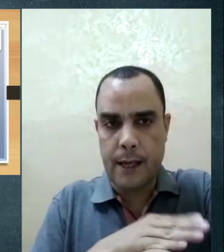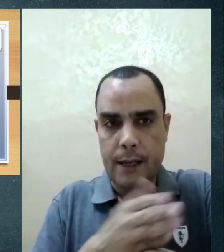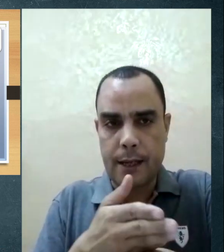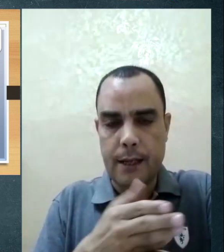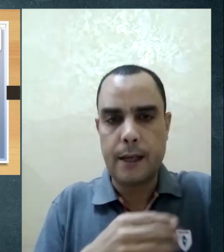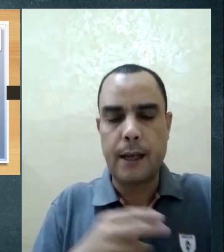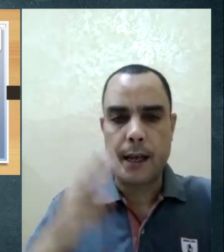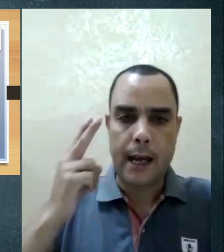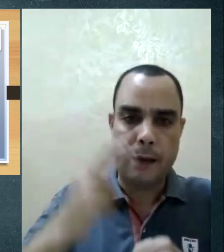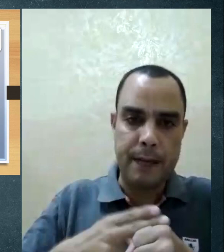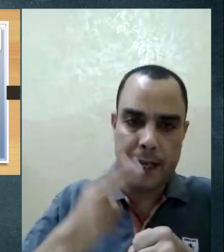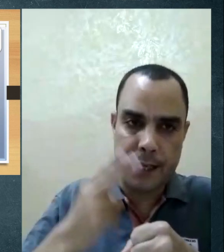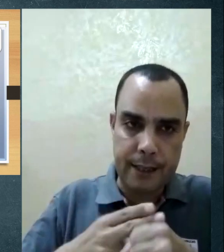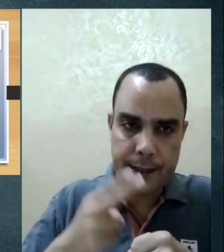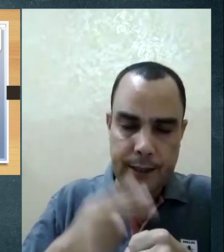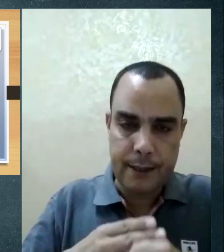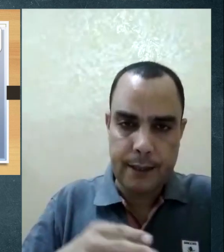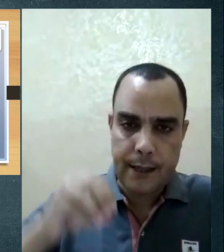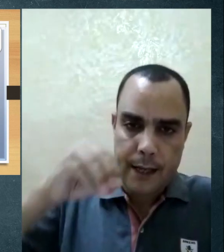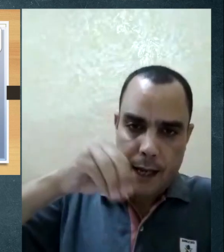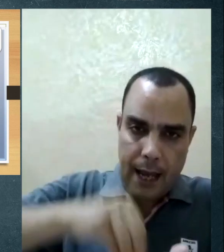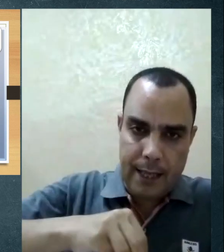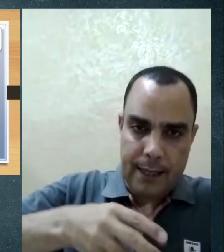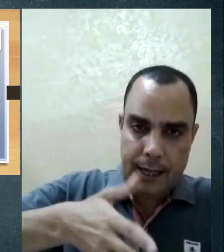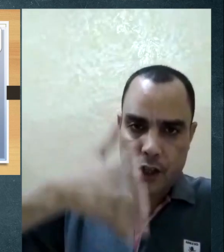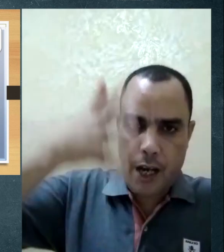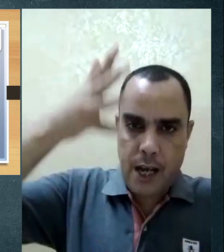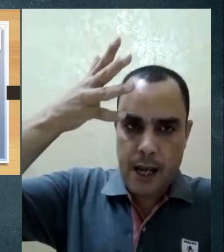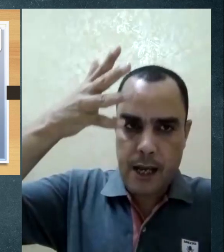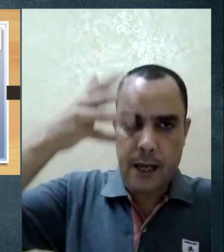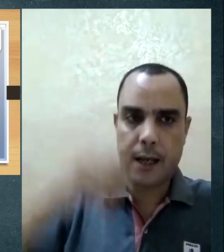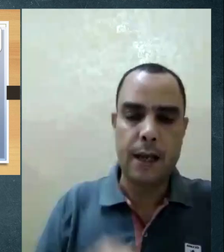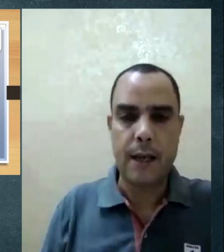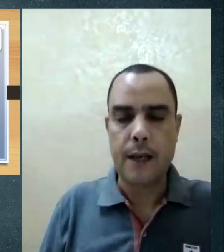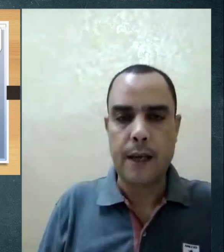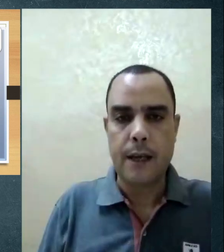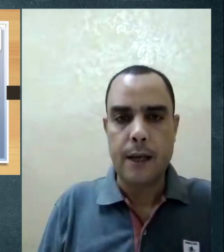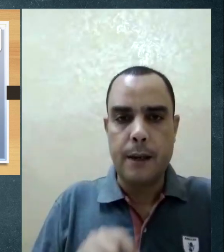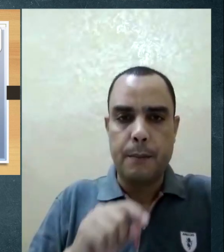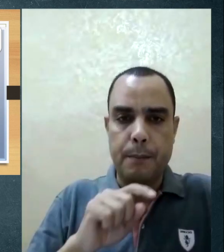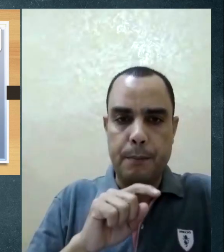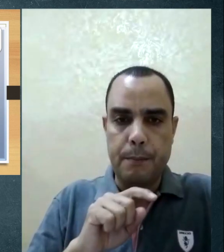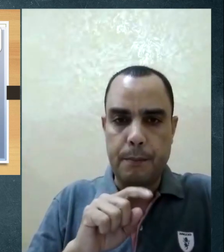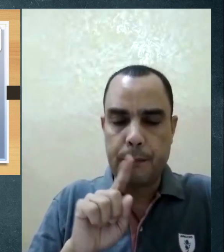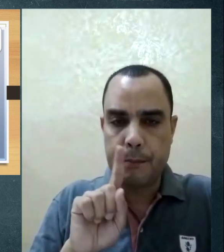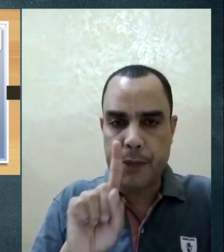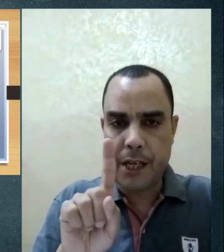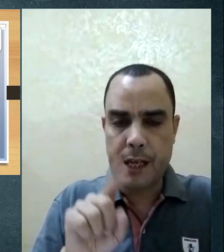أثناء عملية التنشئة